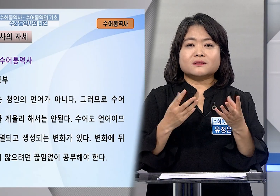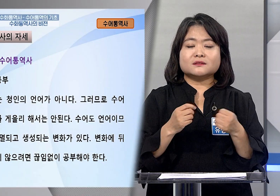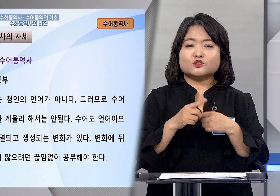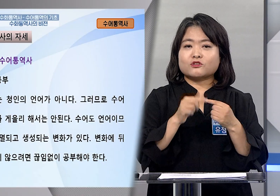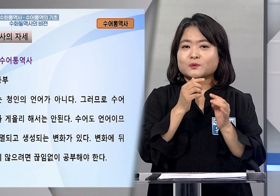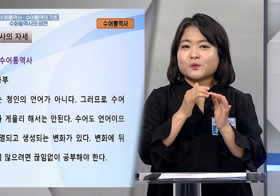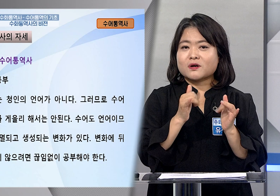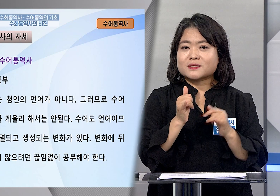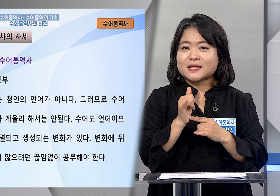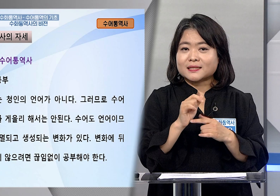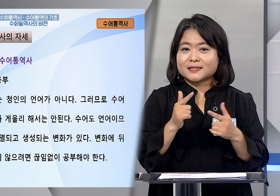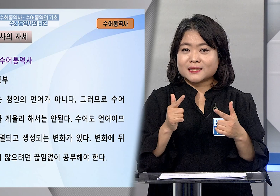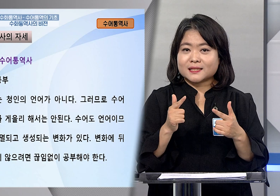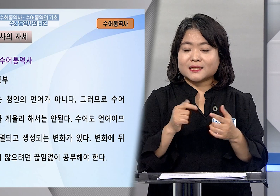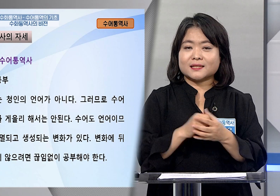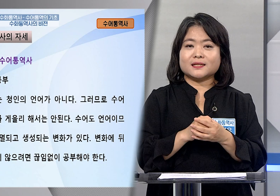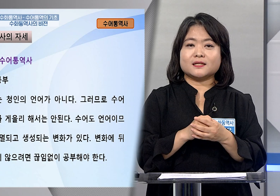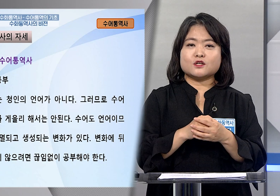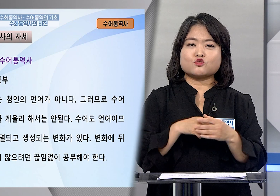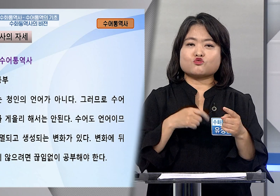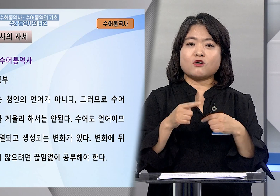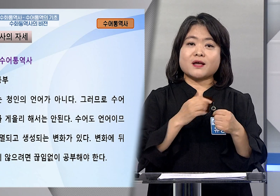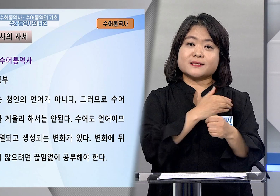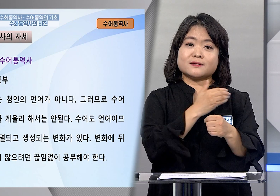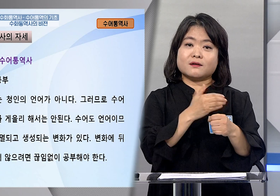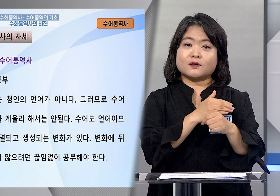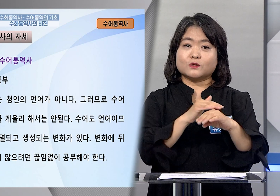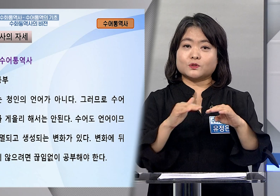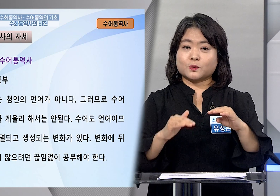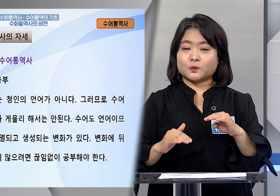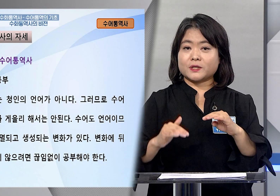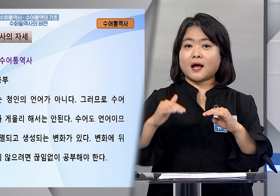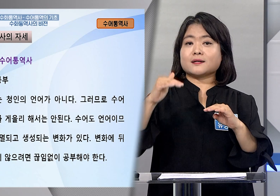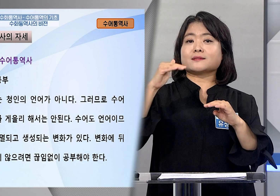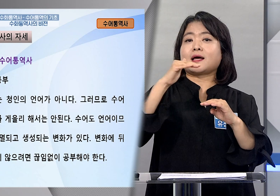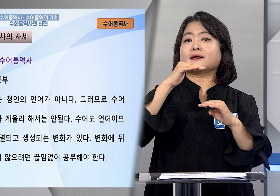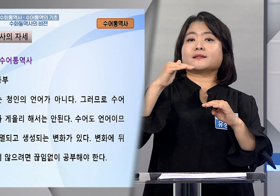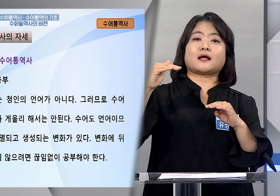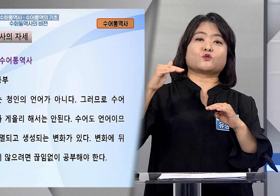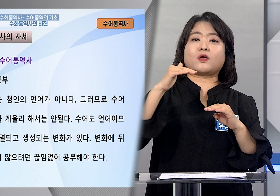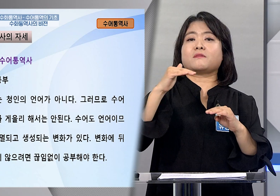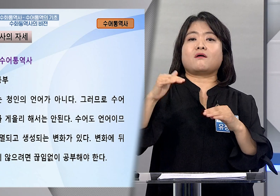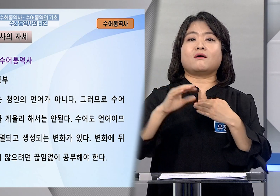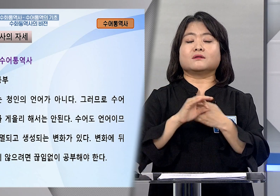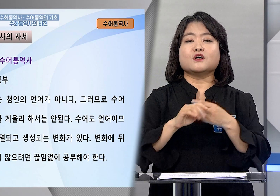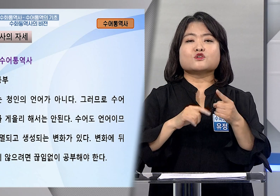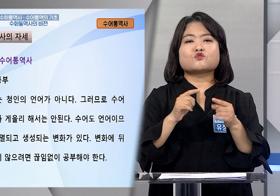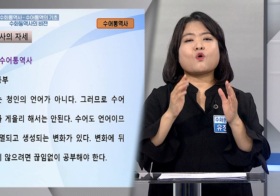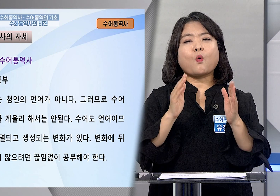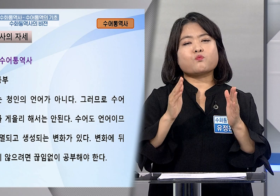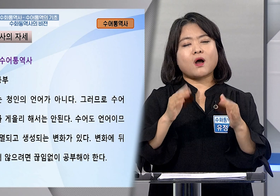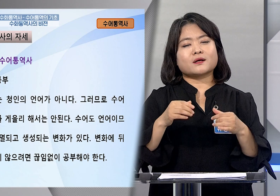많은 수어 통역사들이 수어의 실력이 어느 정도 향상이 딱 되면 수어